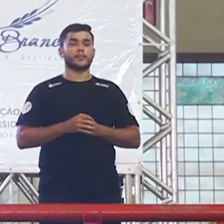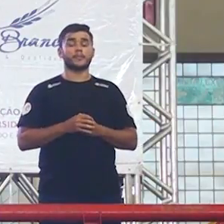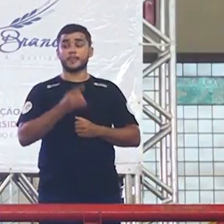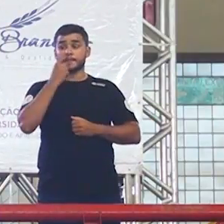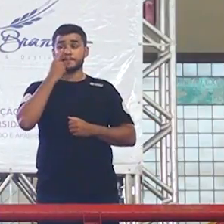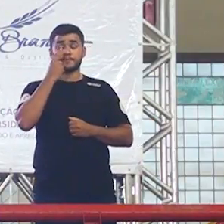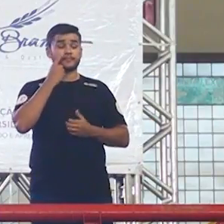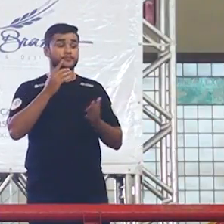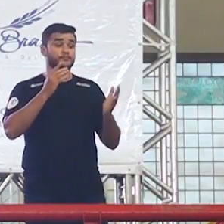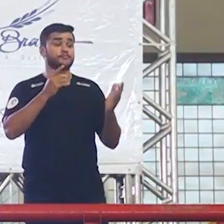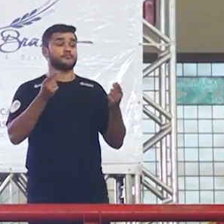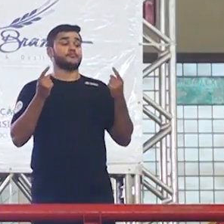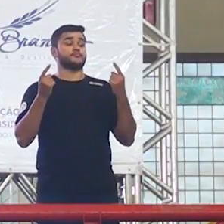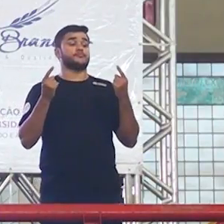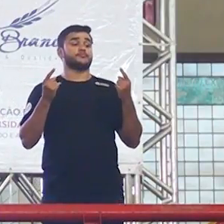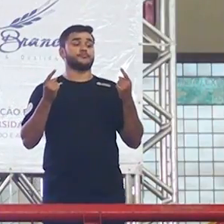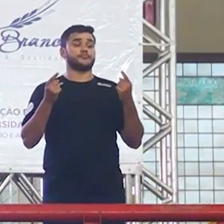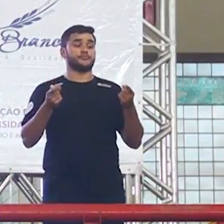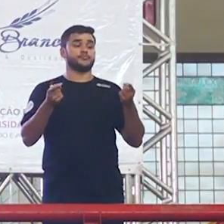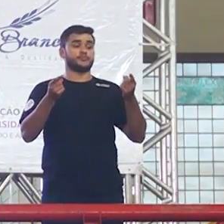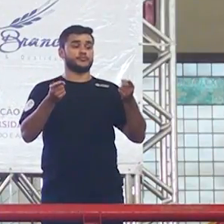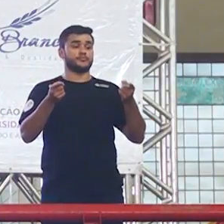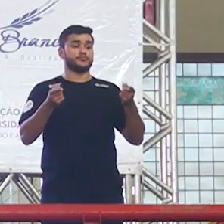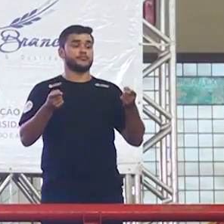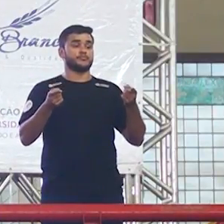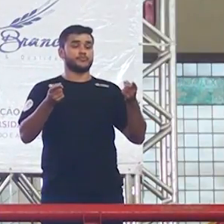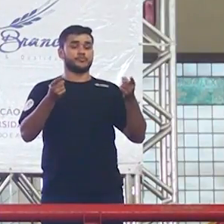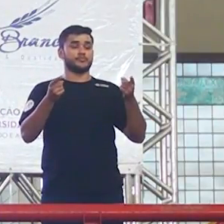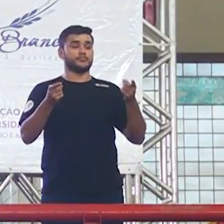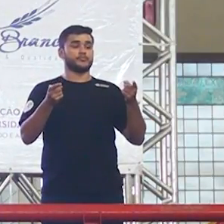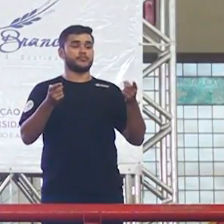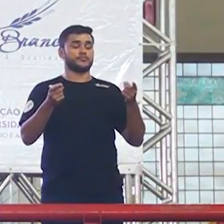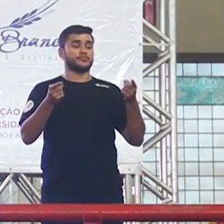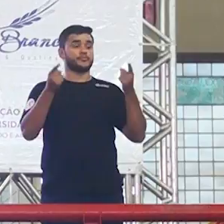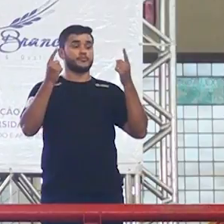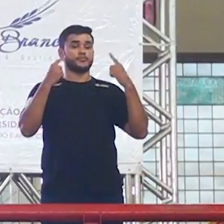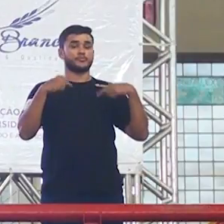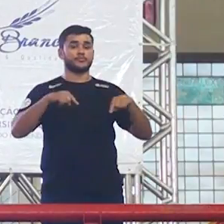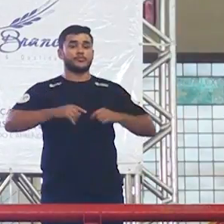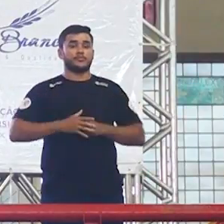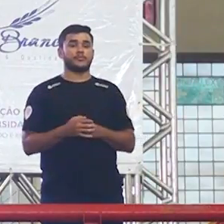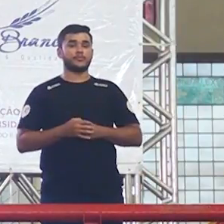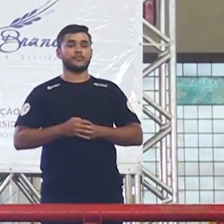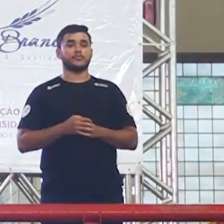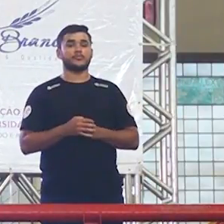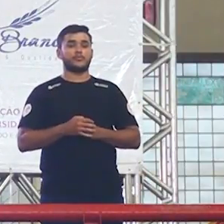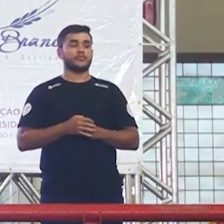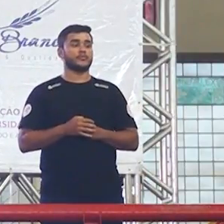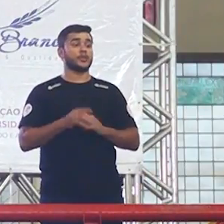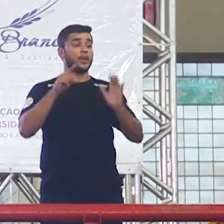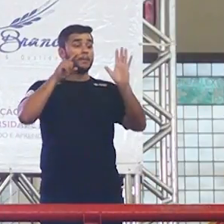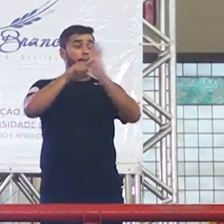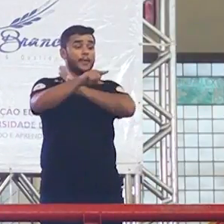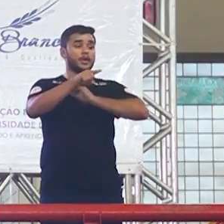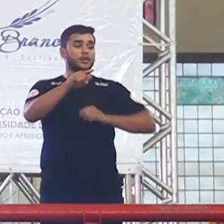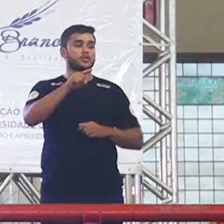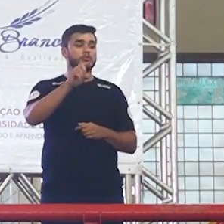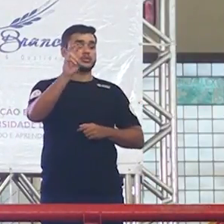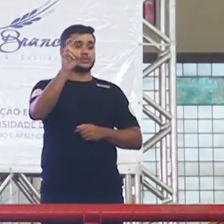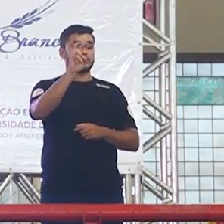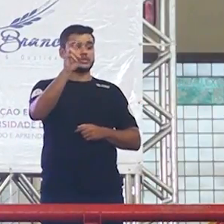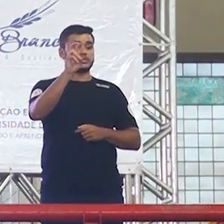Vamos agora para a questão de número 5. Pessoal, a questão 4 está incompleta.